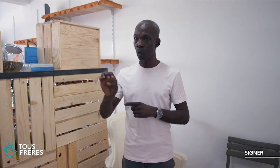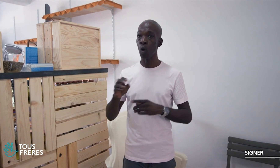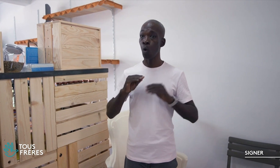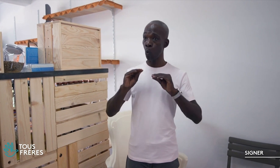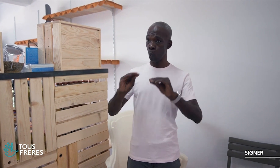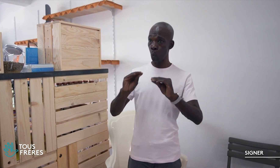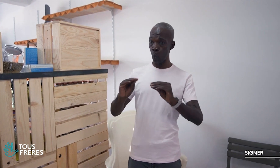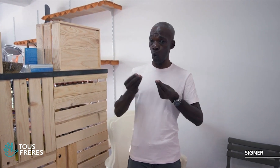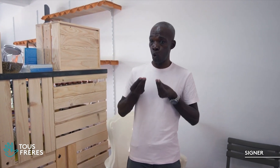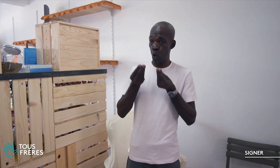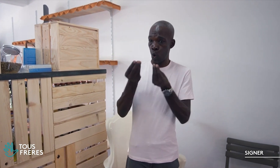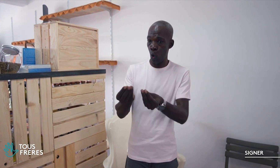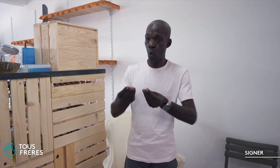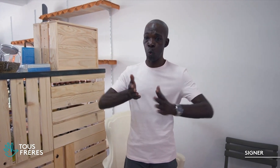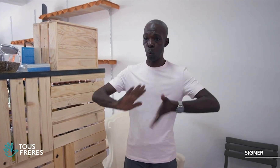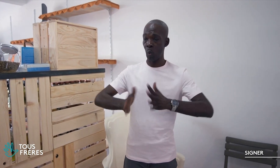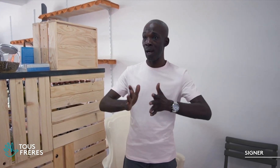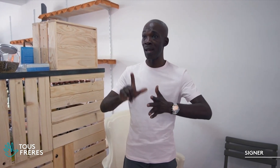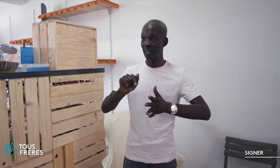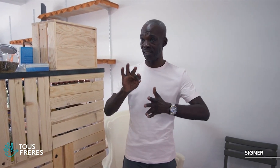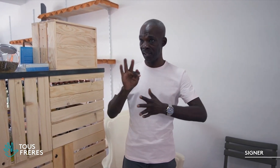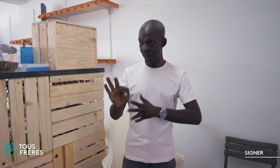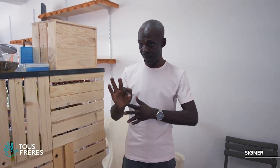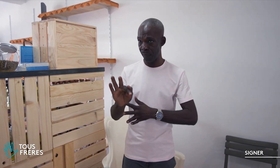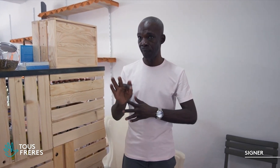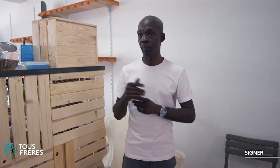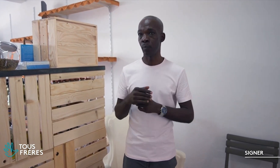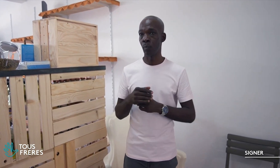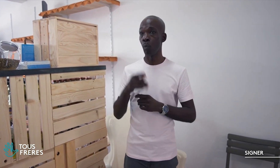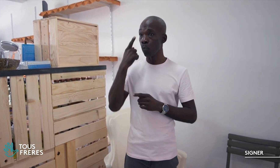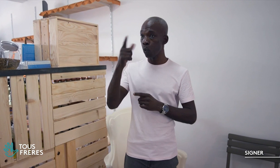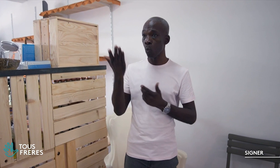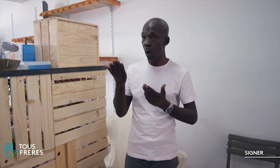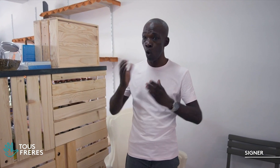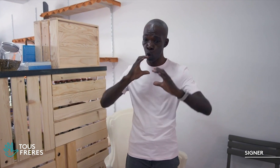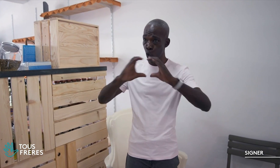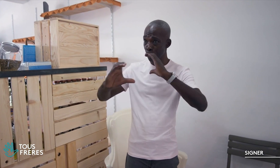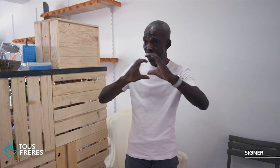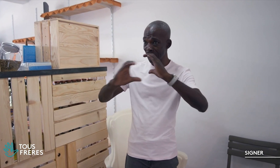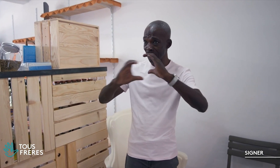des cours de langue des signes ici, à l'Holopays, afin de